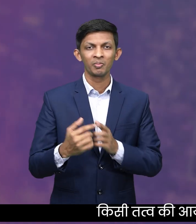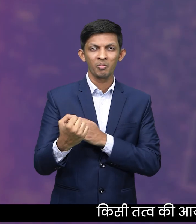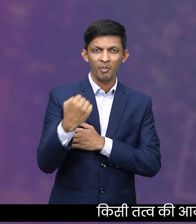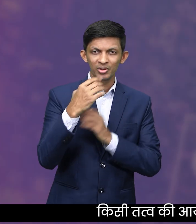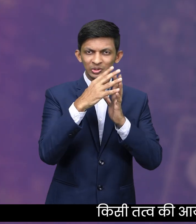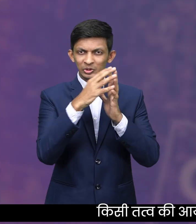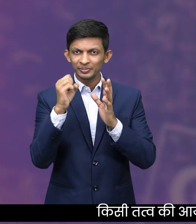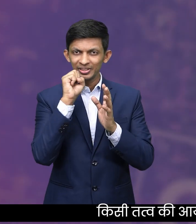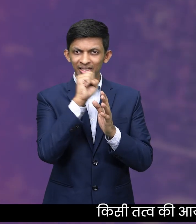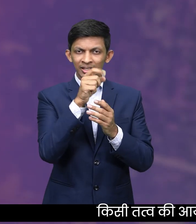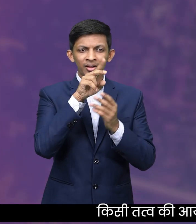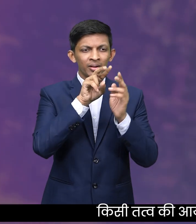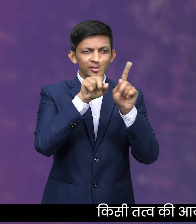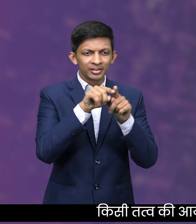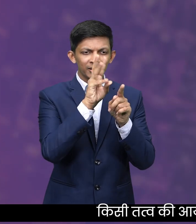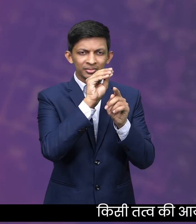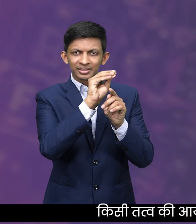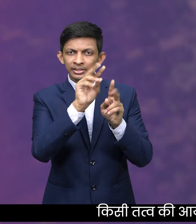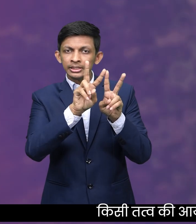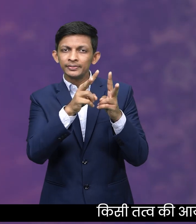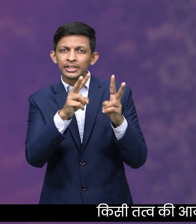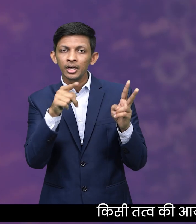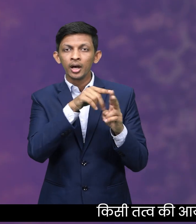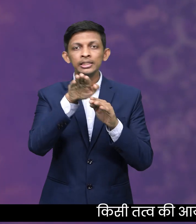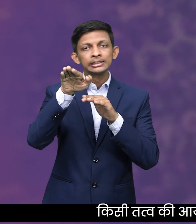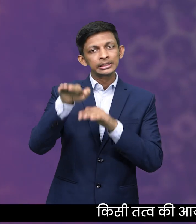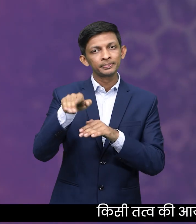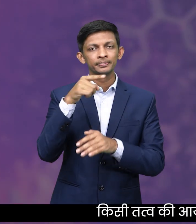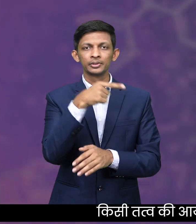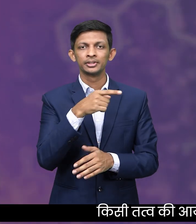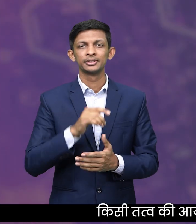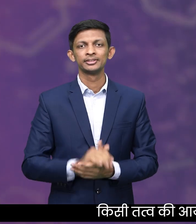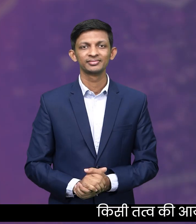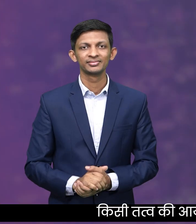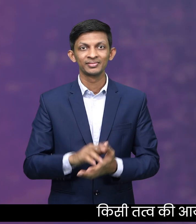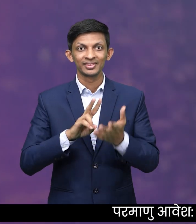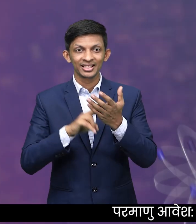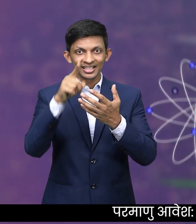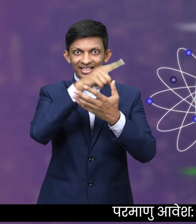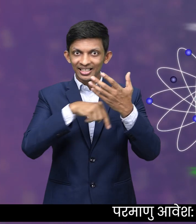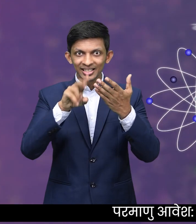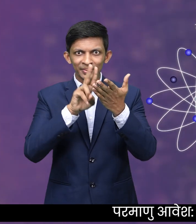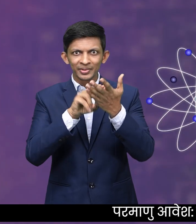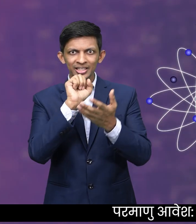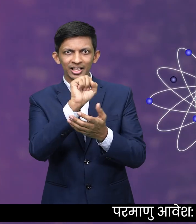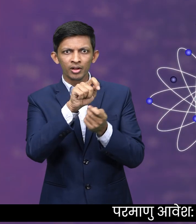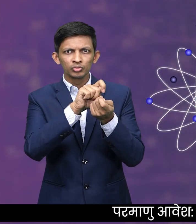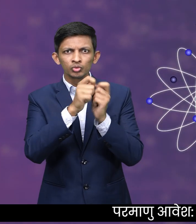किसी तत्व की आयनीकरण ऊर्जा उस पर निर्भर करती है। परमाणु आवेश।